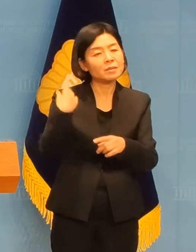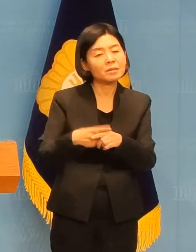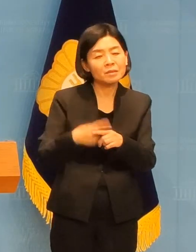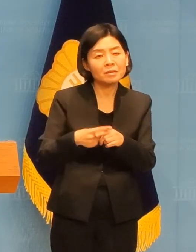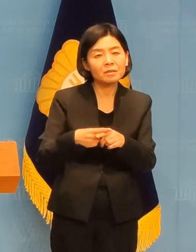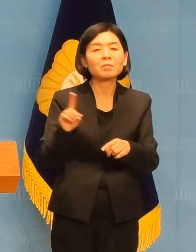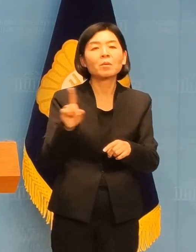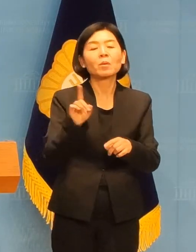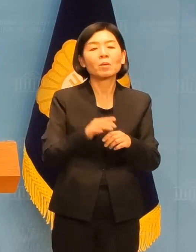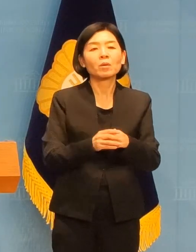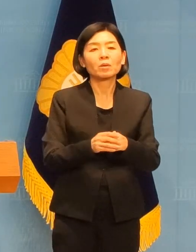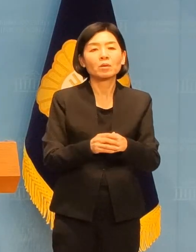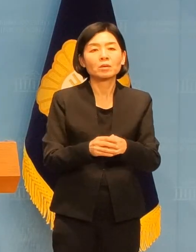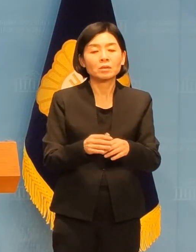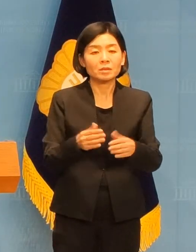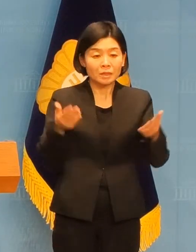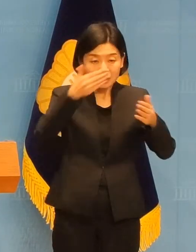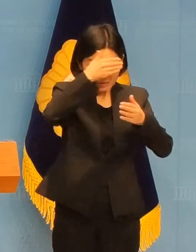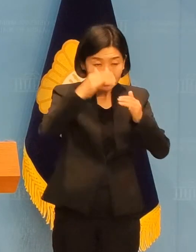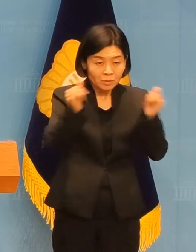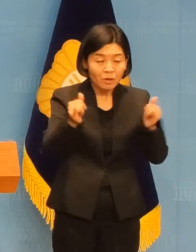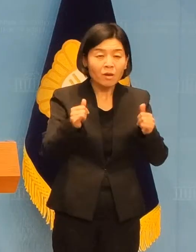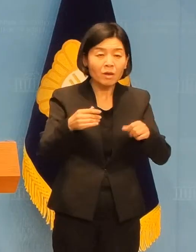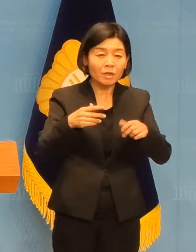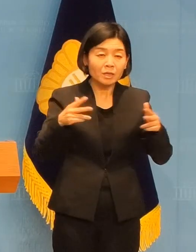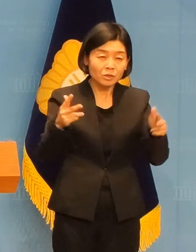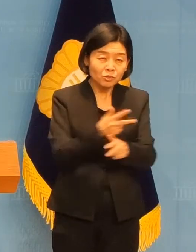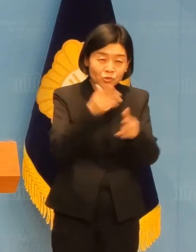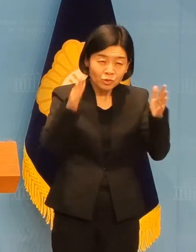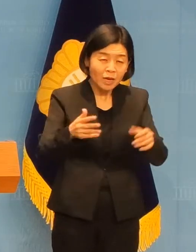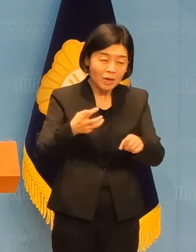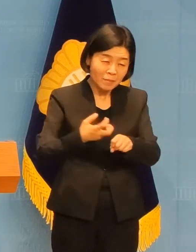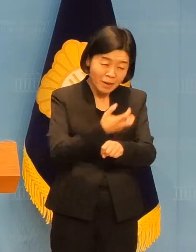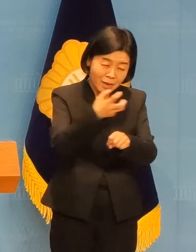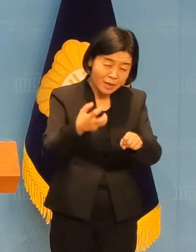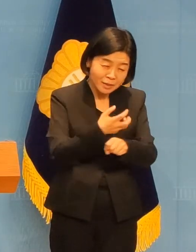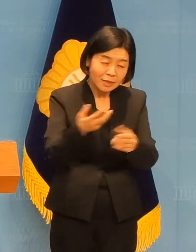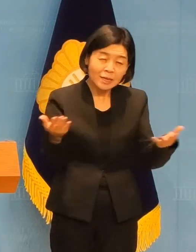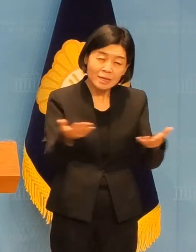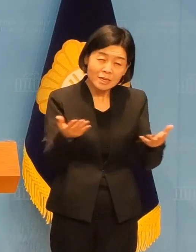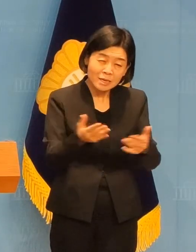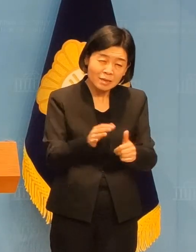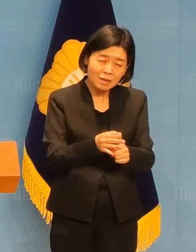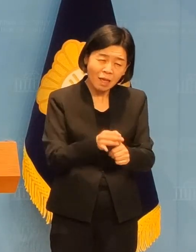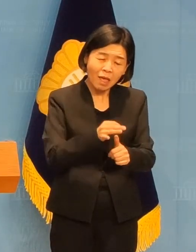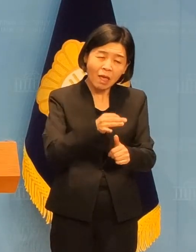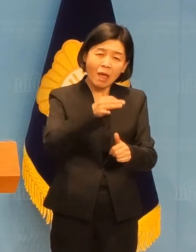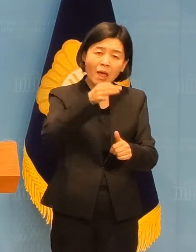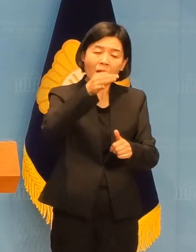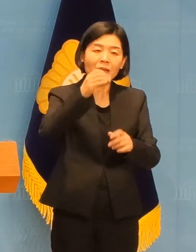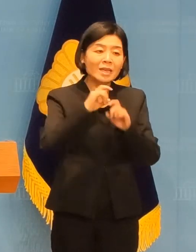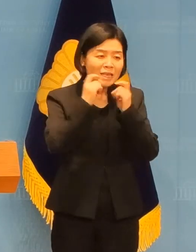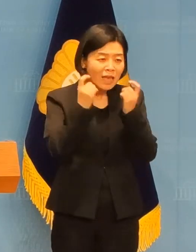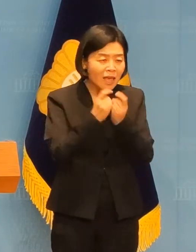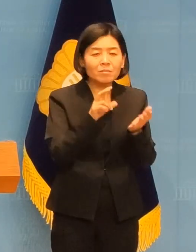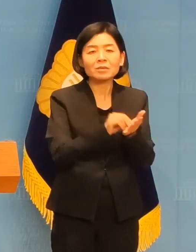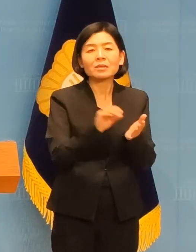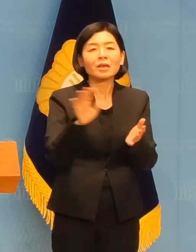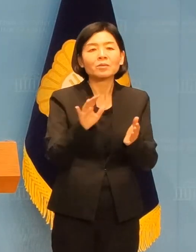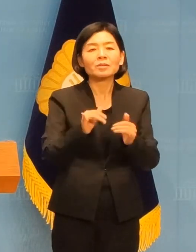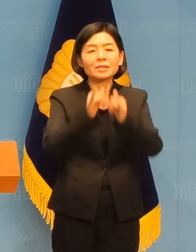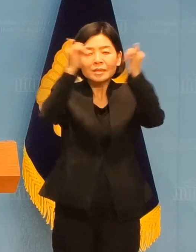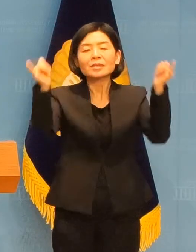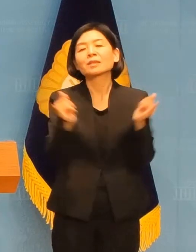숨진 청년의 주 80시간 노동은 개인의 비극이 아니라 기업의 탐욕과 제도의 방치가 만든 사회적